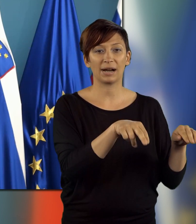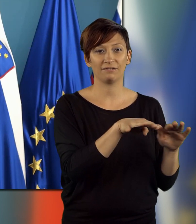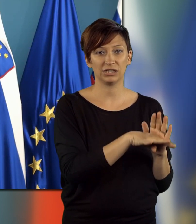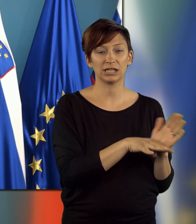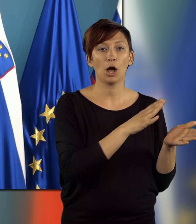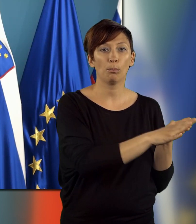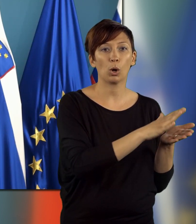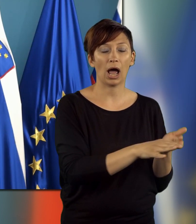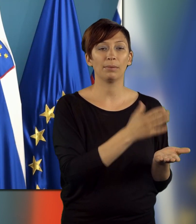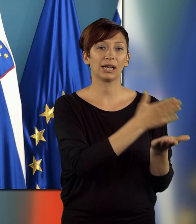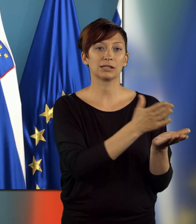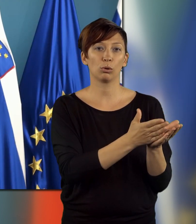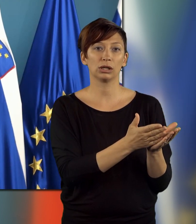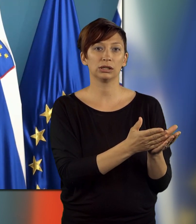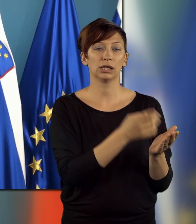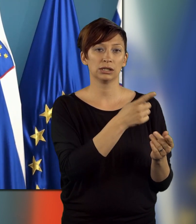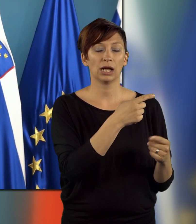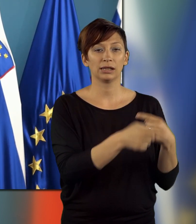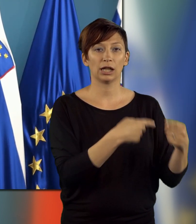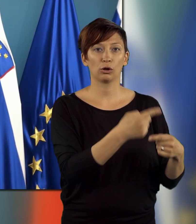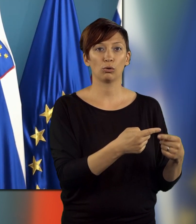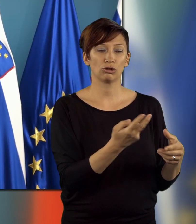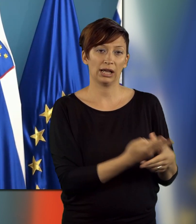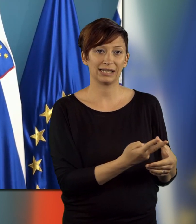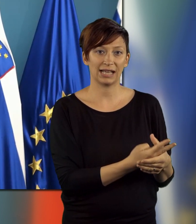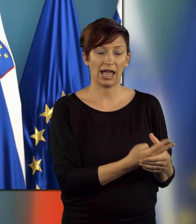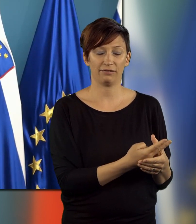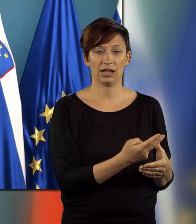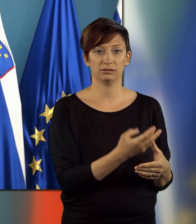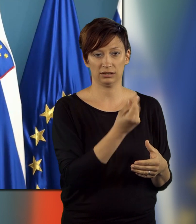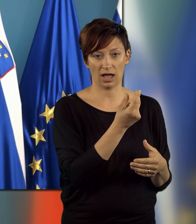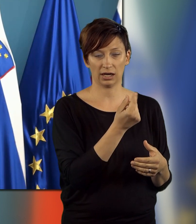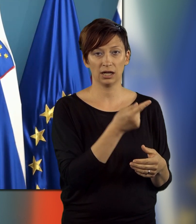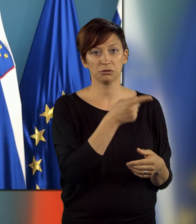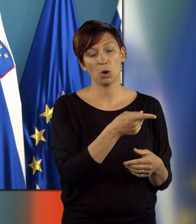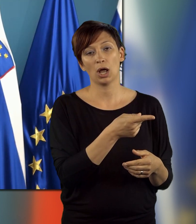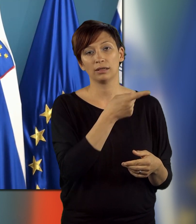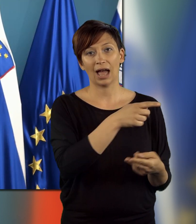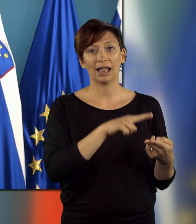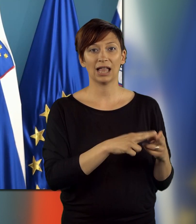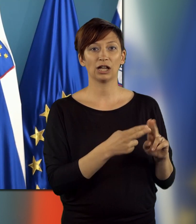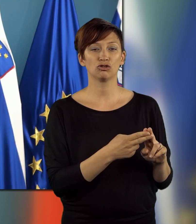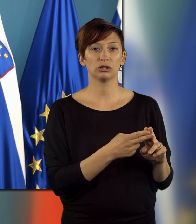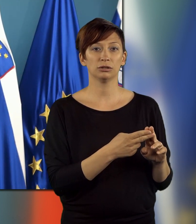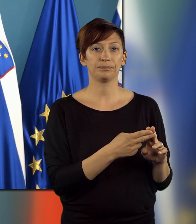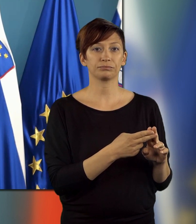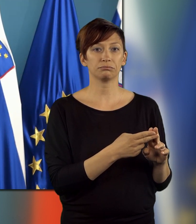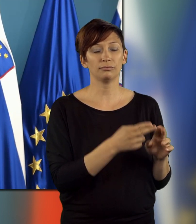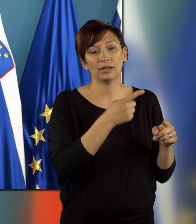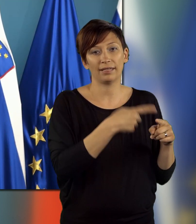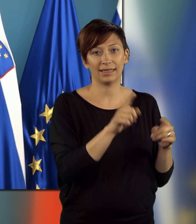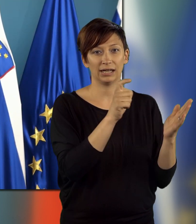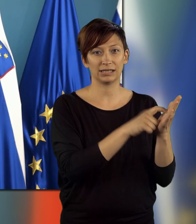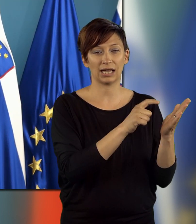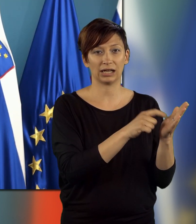porabe oziroma razporeditve iz tekoče proračunske rezerve. In sicer smo na ta način naslovili del